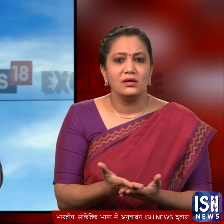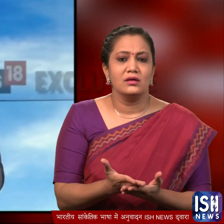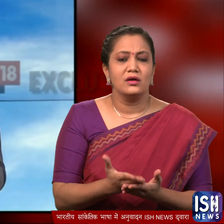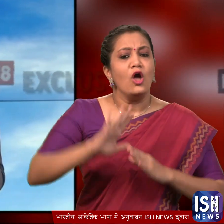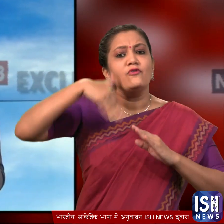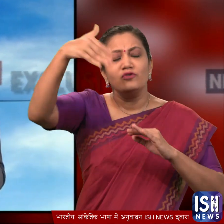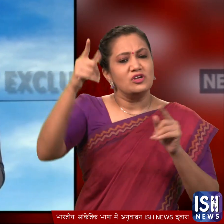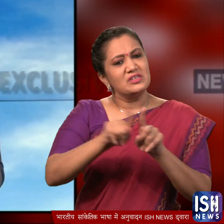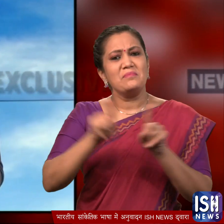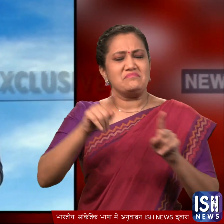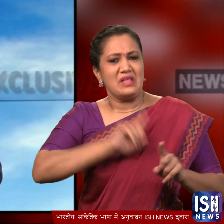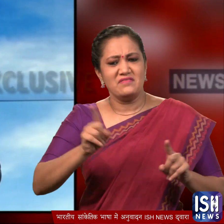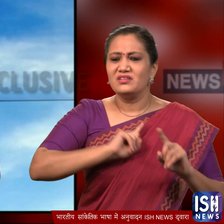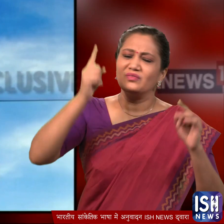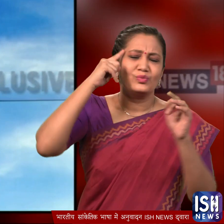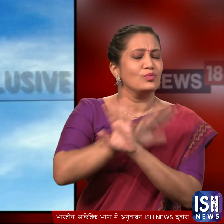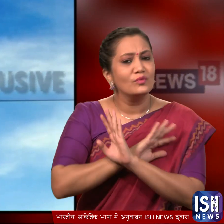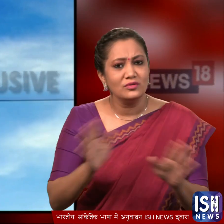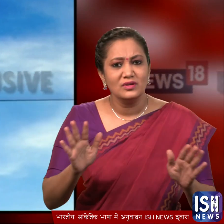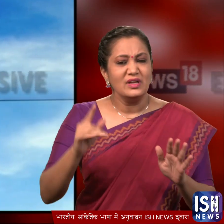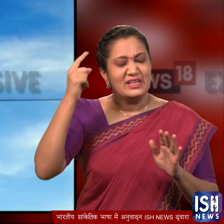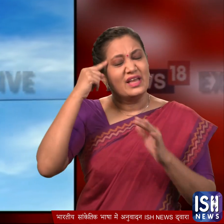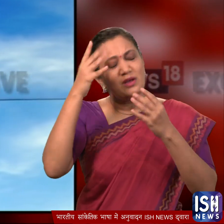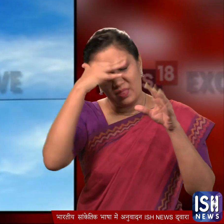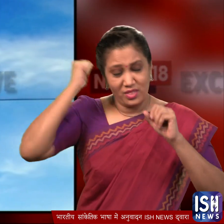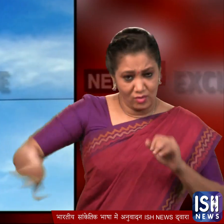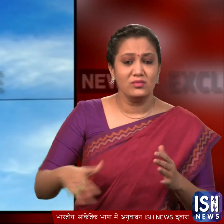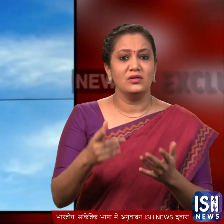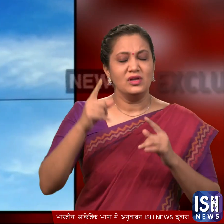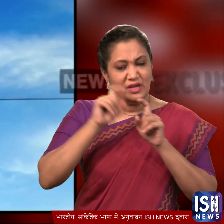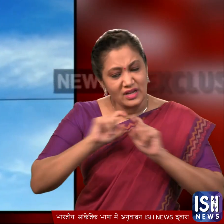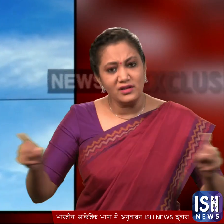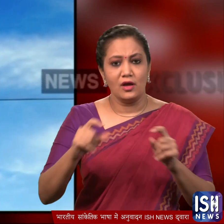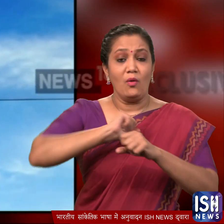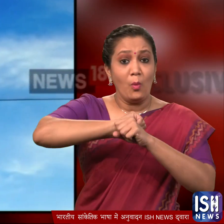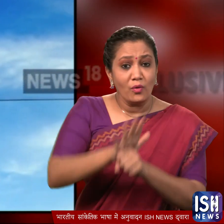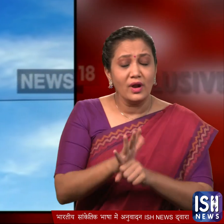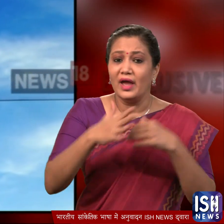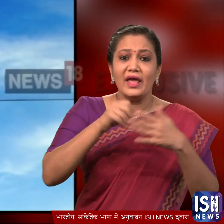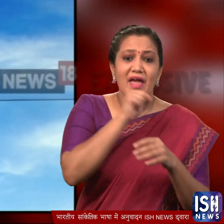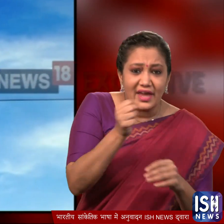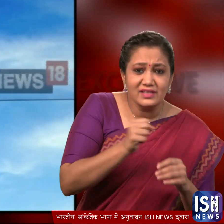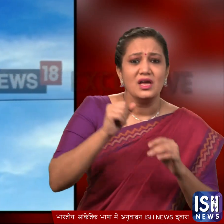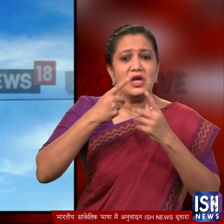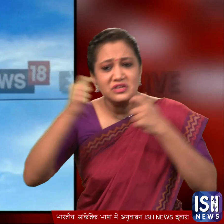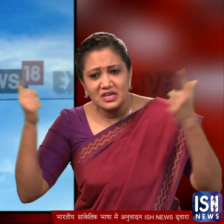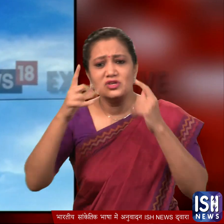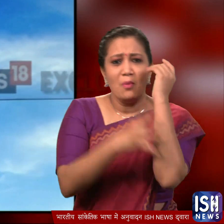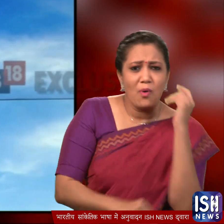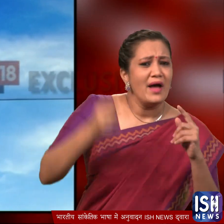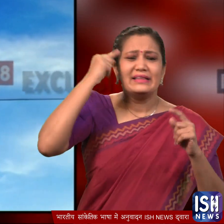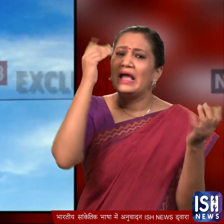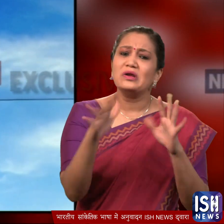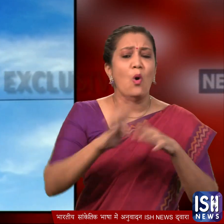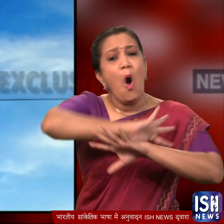समझिए। आगे भी हम मनमानी करके बचे रहेंगे। इस वाहियात सोच को दिमाग से निकाल दीजिए, क्योंकि कोरोना वायरस उम्र, हैसियत,